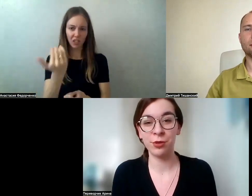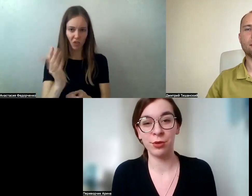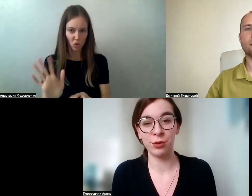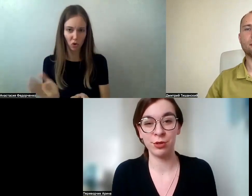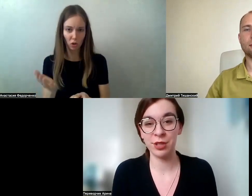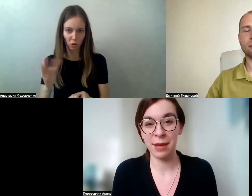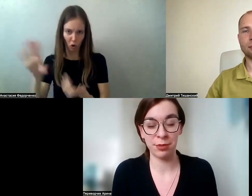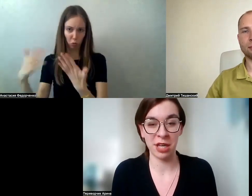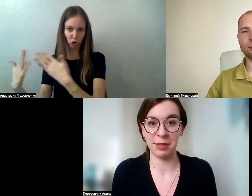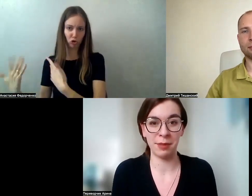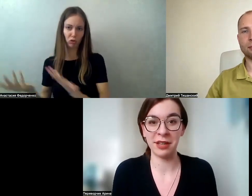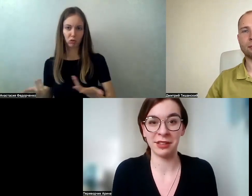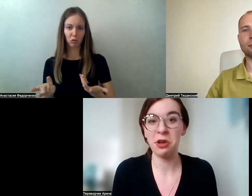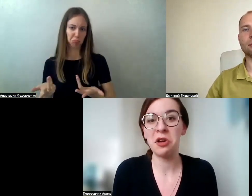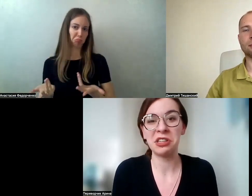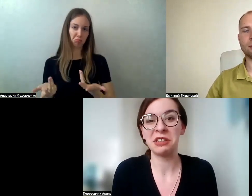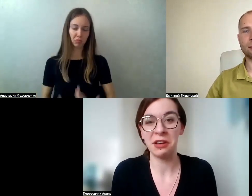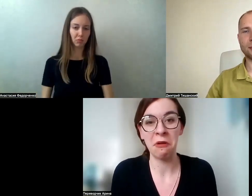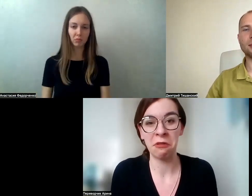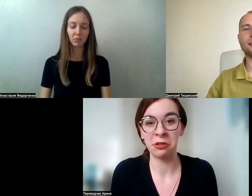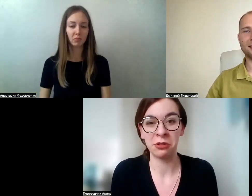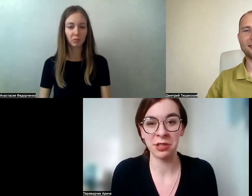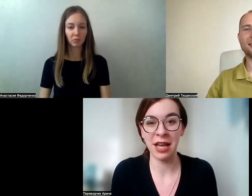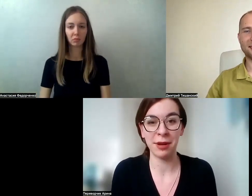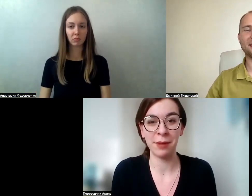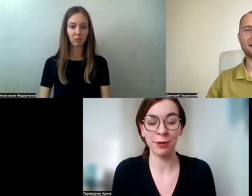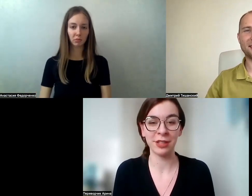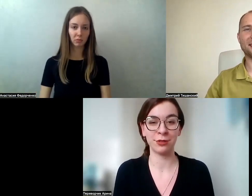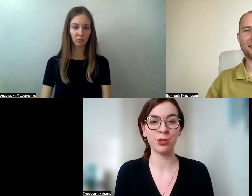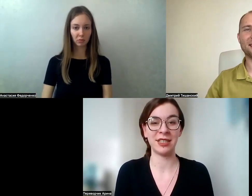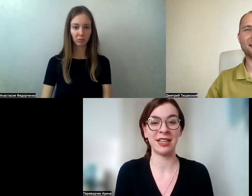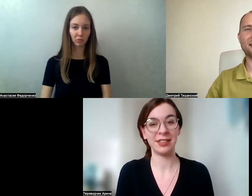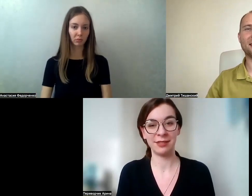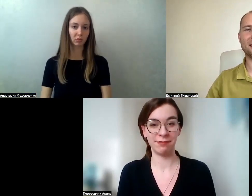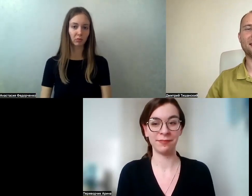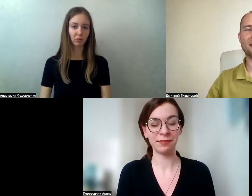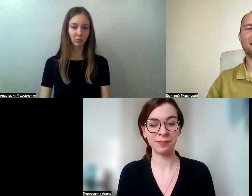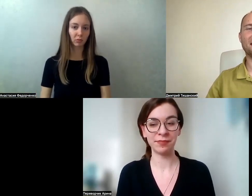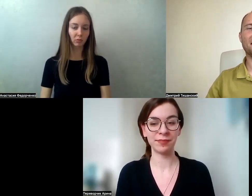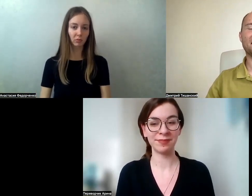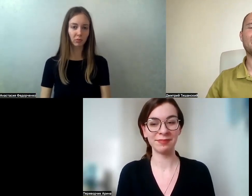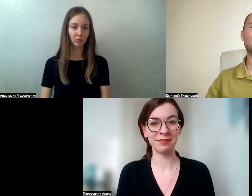ну, с друзьями общаться, например, это твое или не твое, вот, то же самое, просто это нужно сделать.